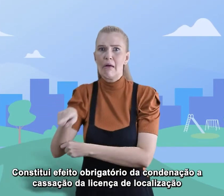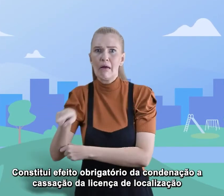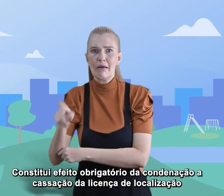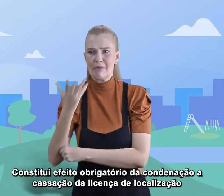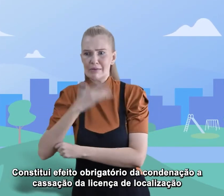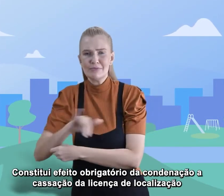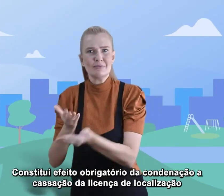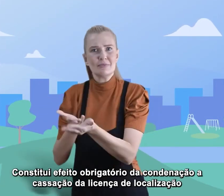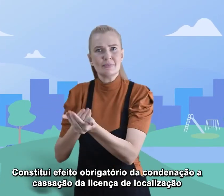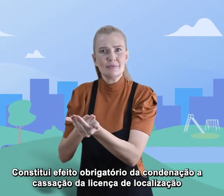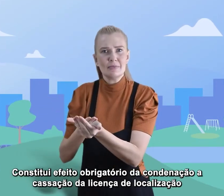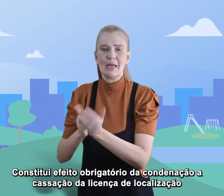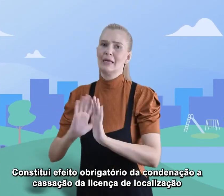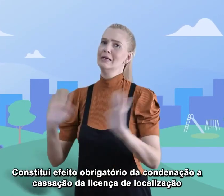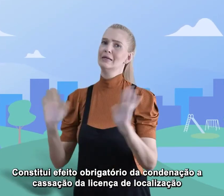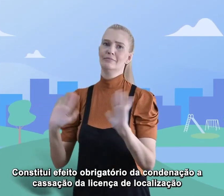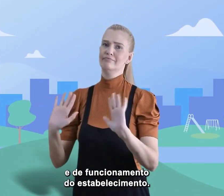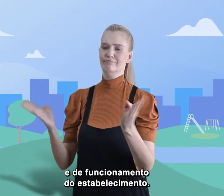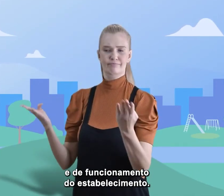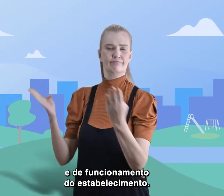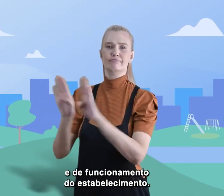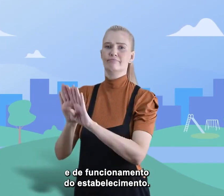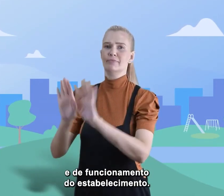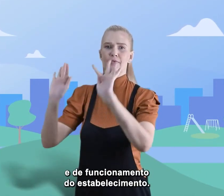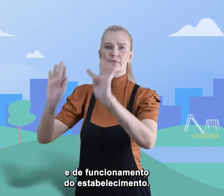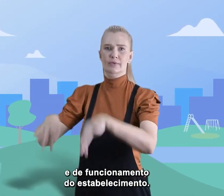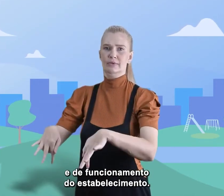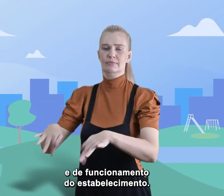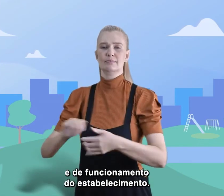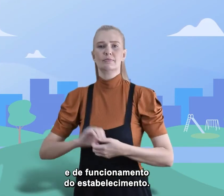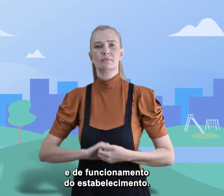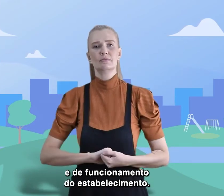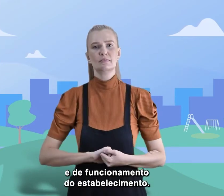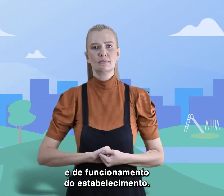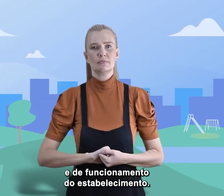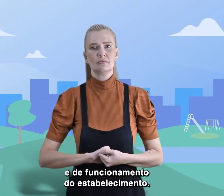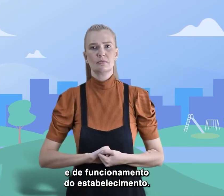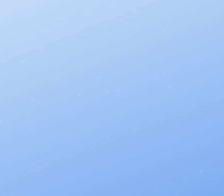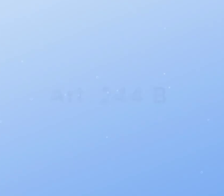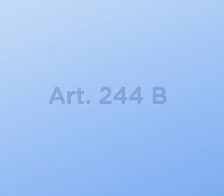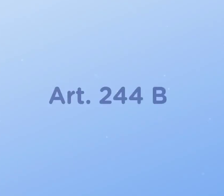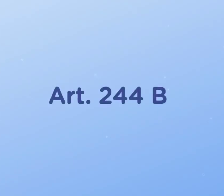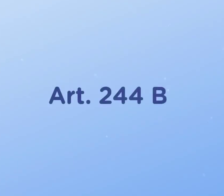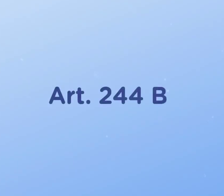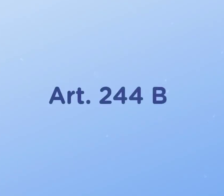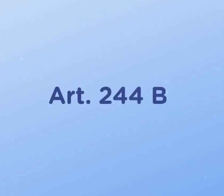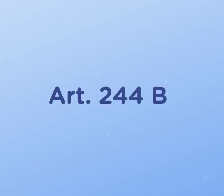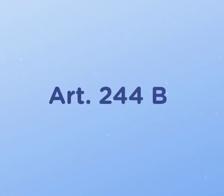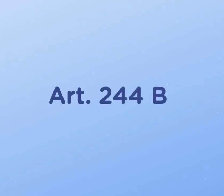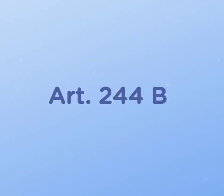da licença de localização e de funcionamento do estabelecimento. Artigo 244-B.